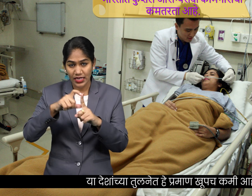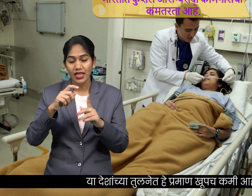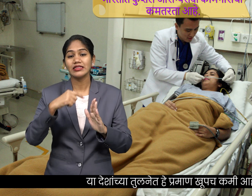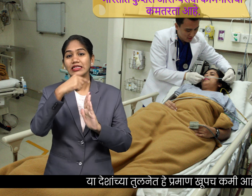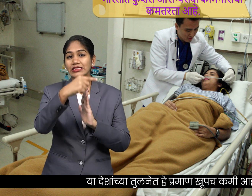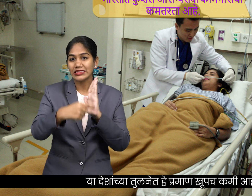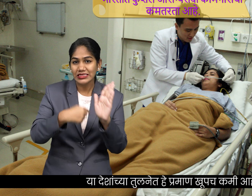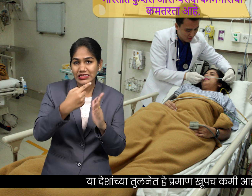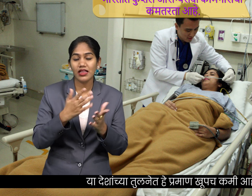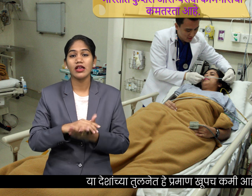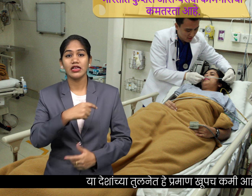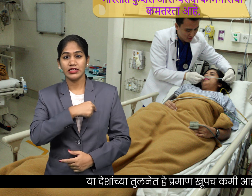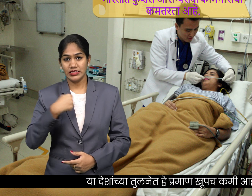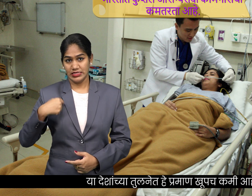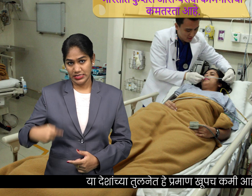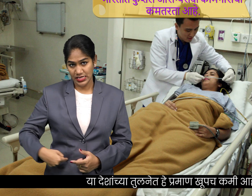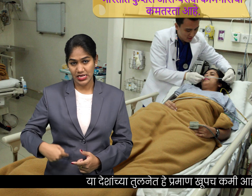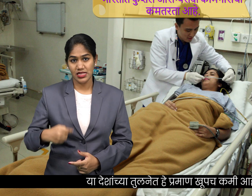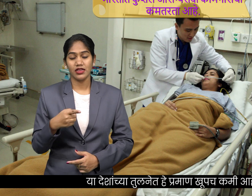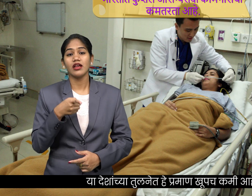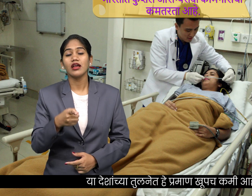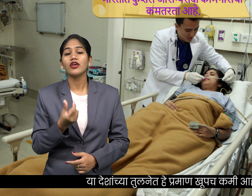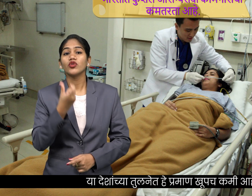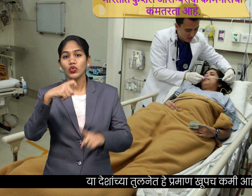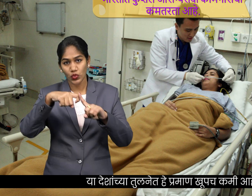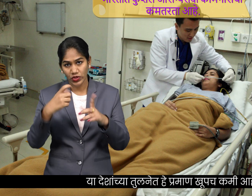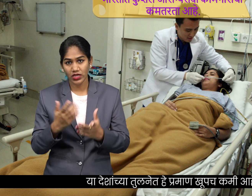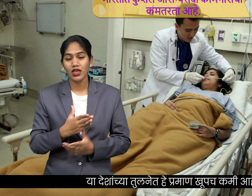या देशांच्या तुलनेत हे प्रमुख खूपच कमी आहे.